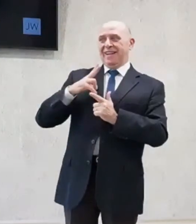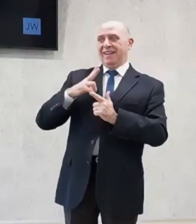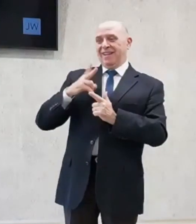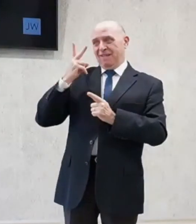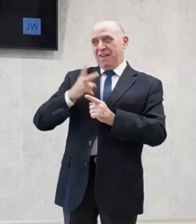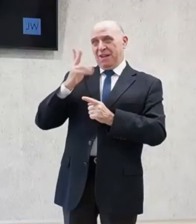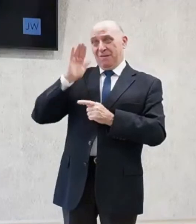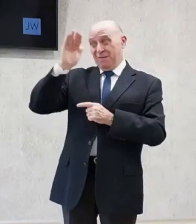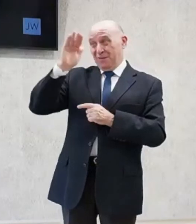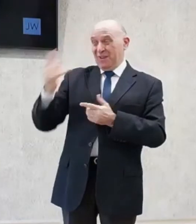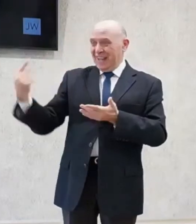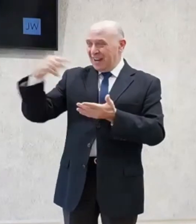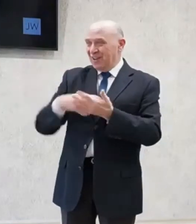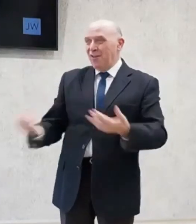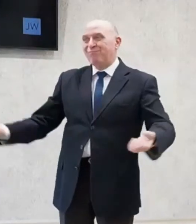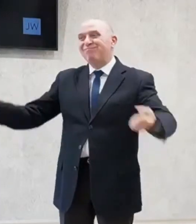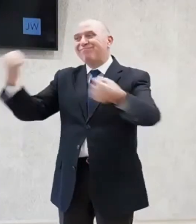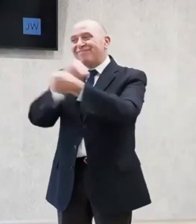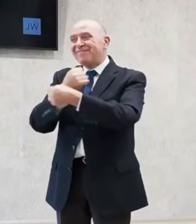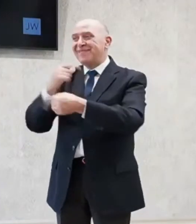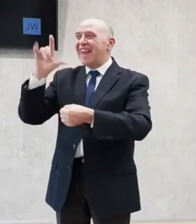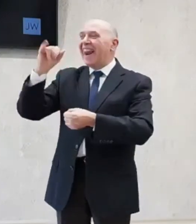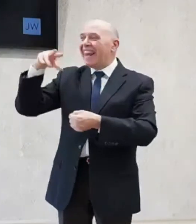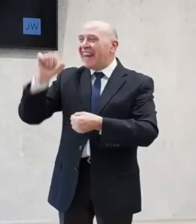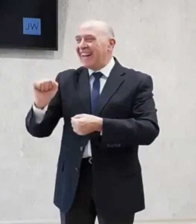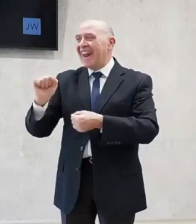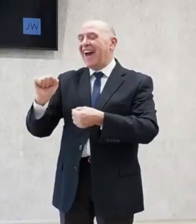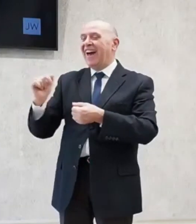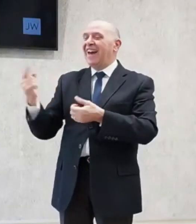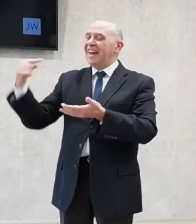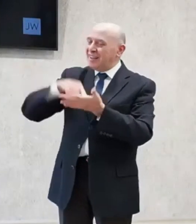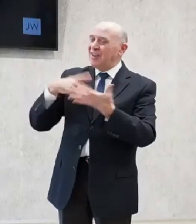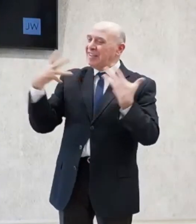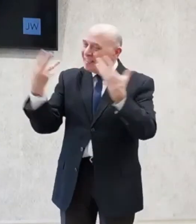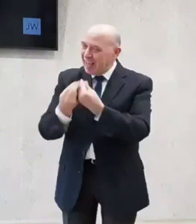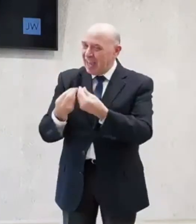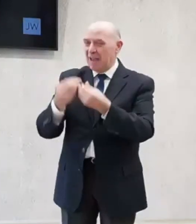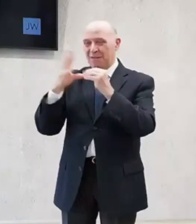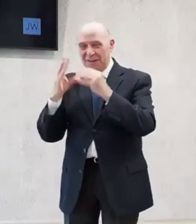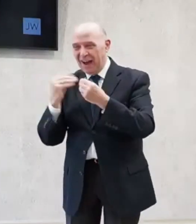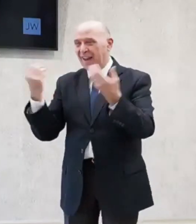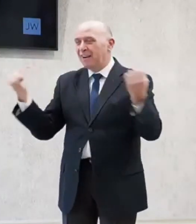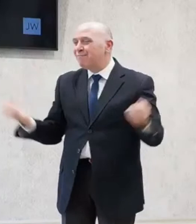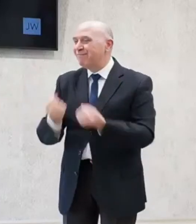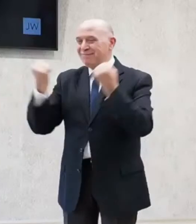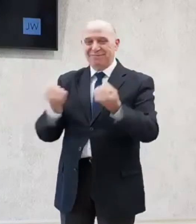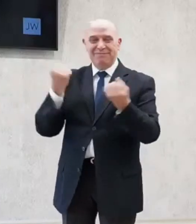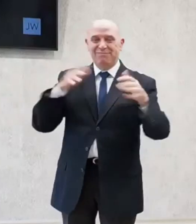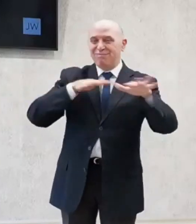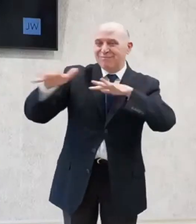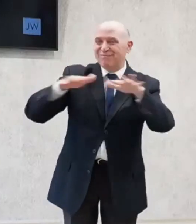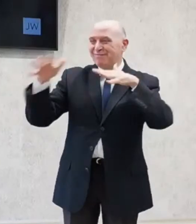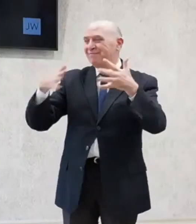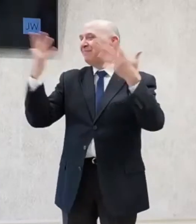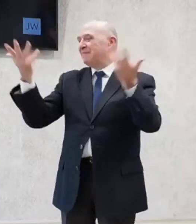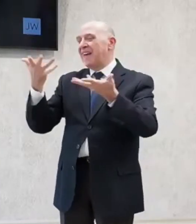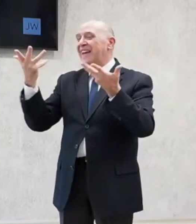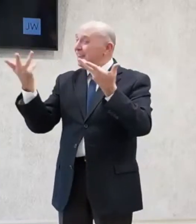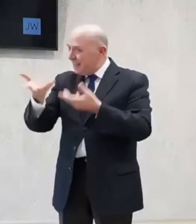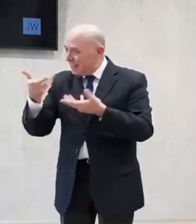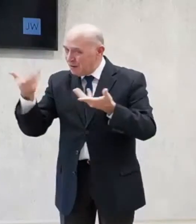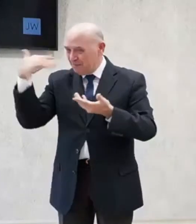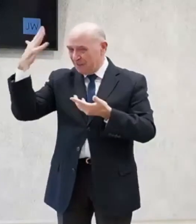poter tornare con lei a fare attività le attività che facevamo prima anche solo prendere un caffè